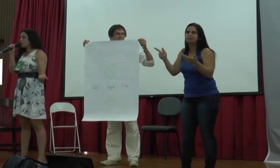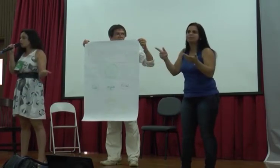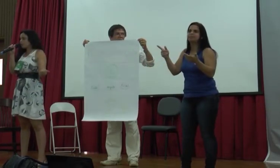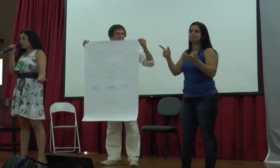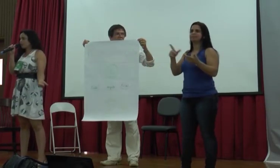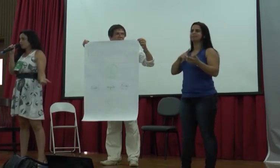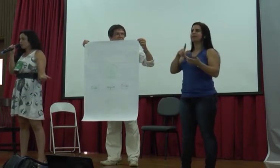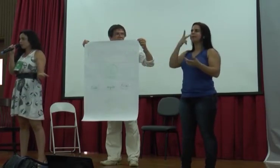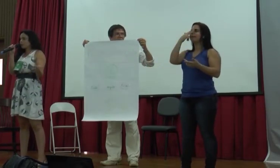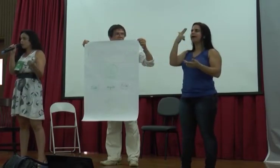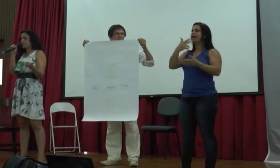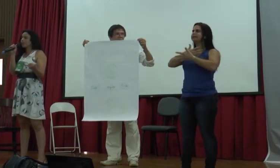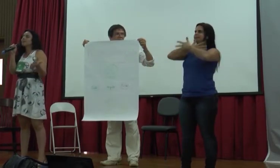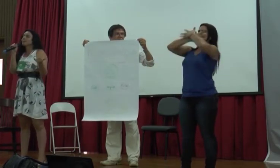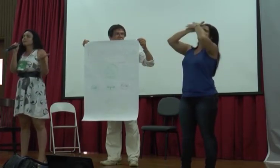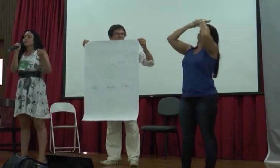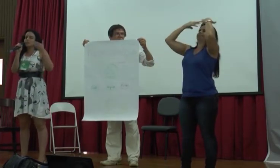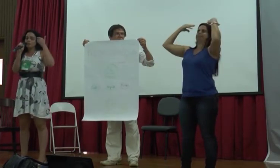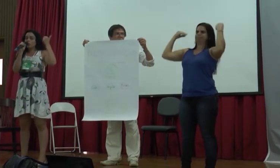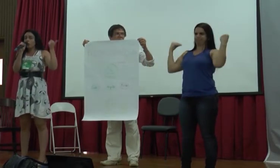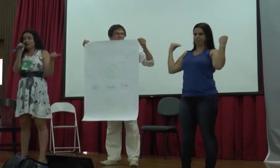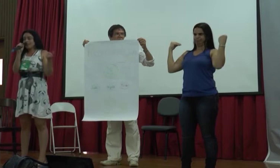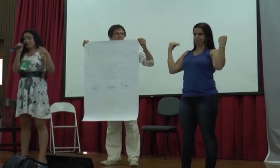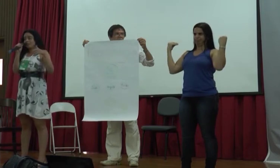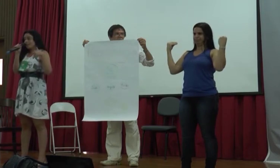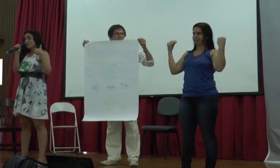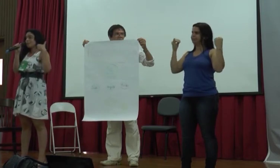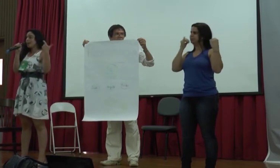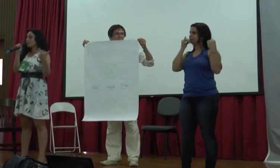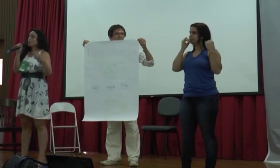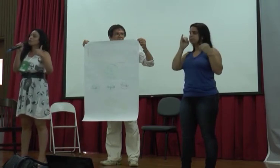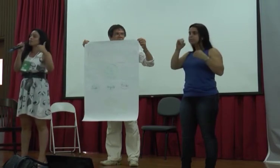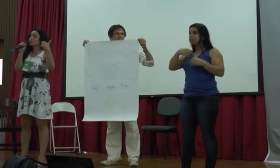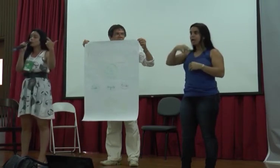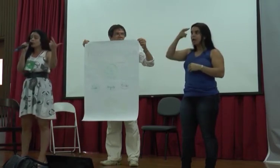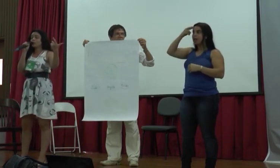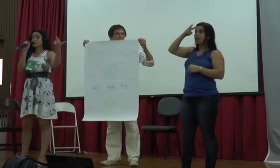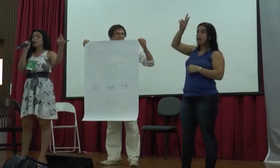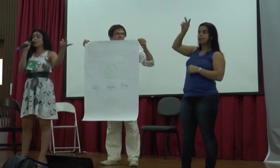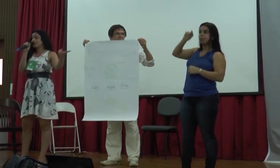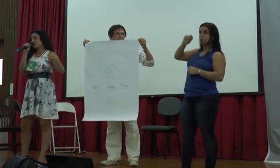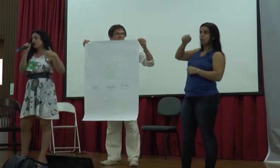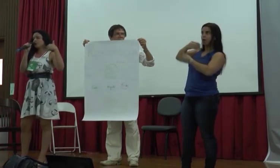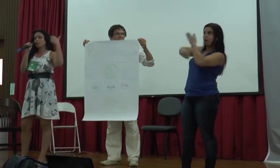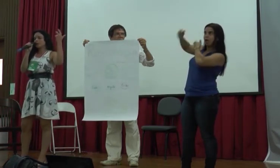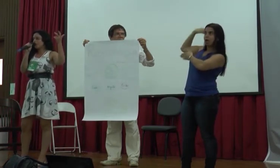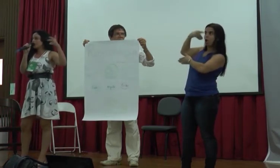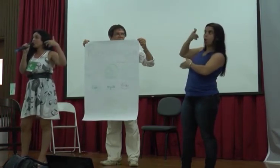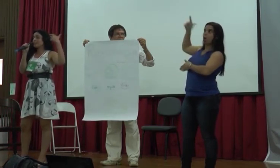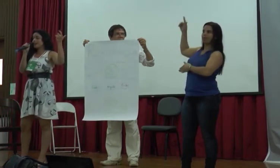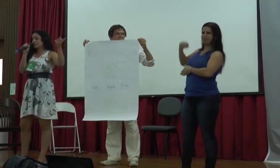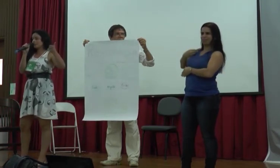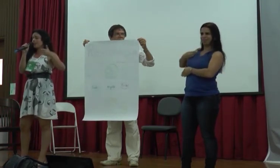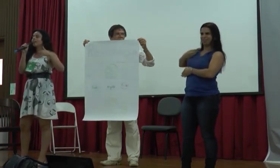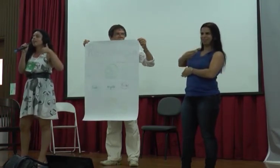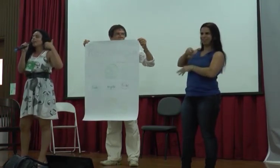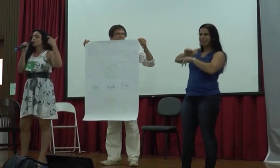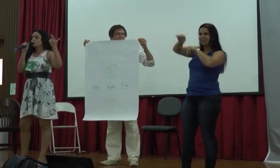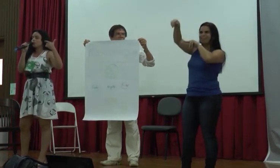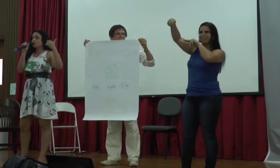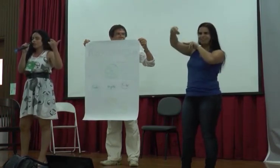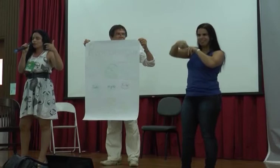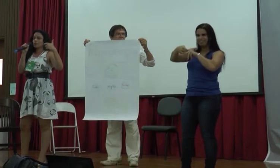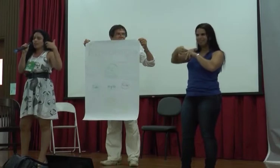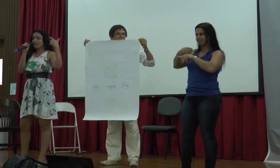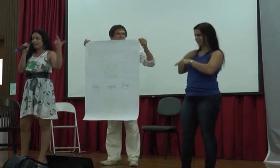um véu do esquecimento, porque se você soubesse, se você lembrasse o que já foi, o que já aconteceu em passado, né, em